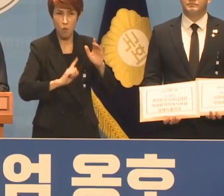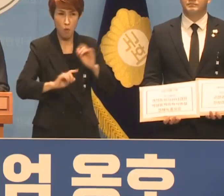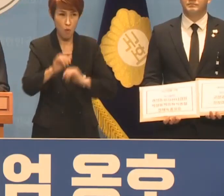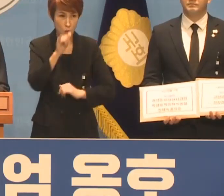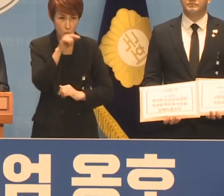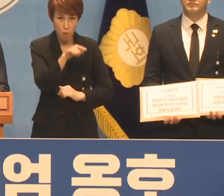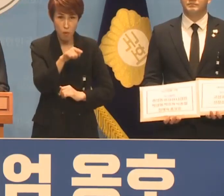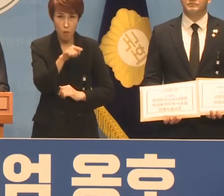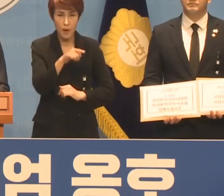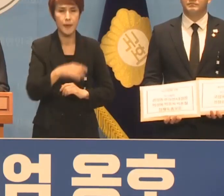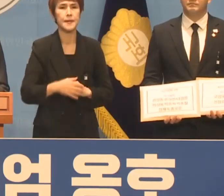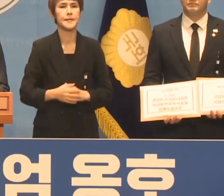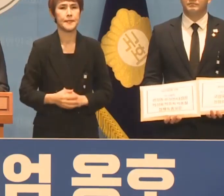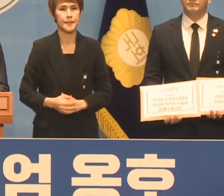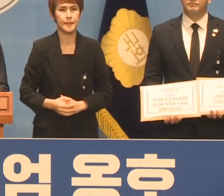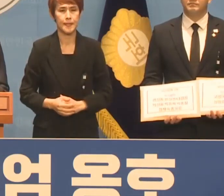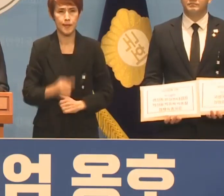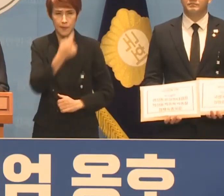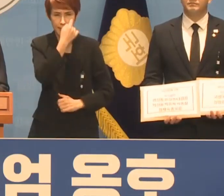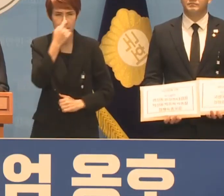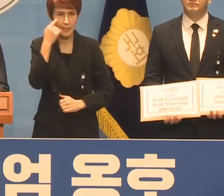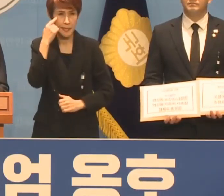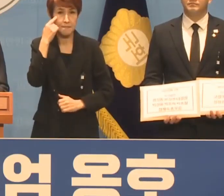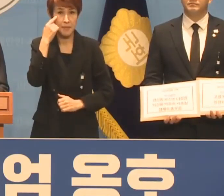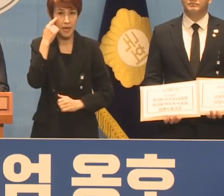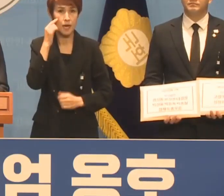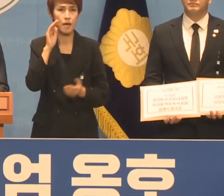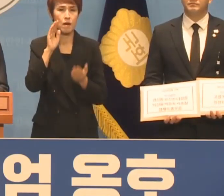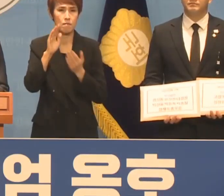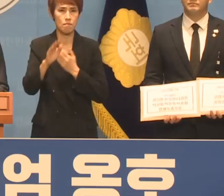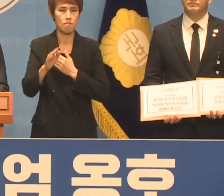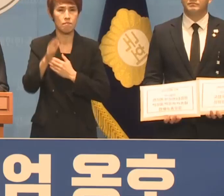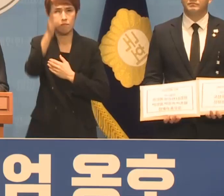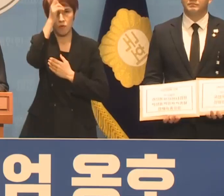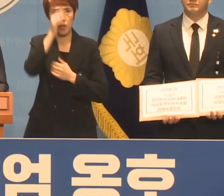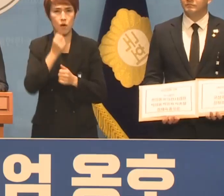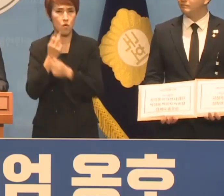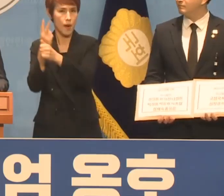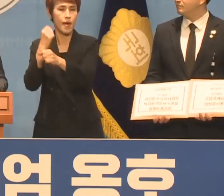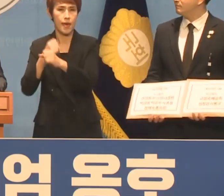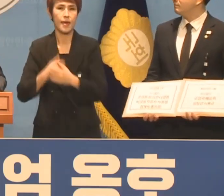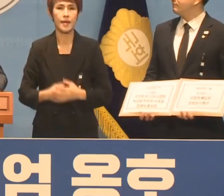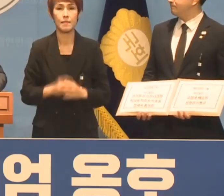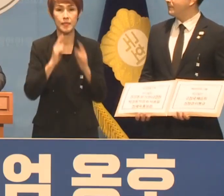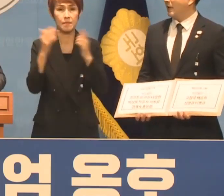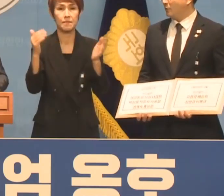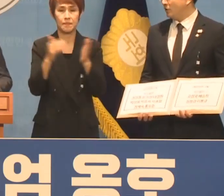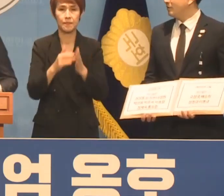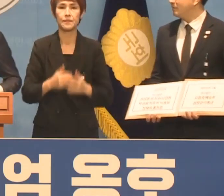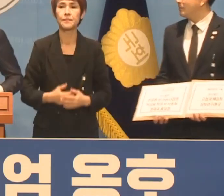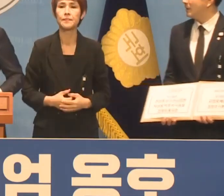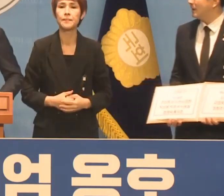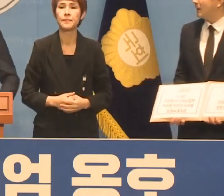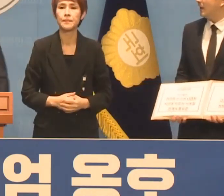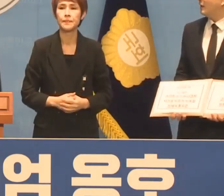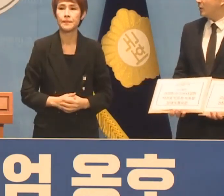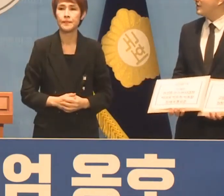또한 분명하게 확인을 하고 조치를 하겠다, 이런 말씀까지 드리겠습니다. 이상입니다.